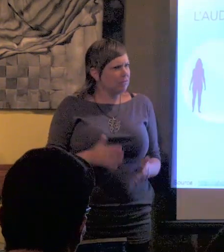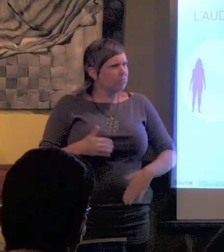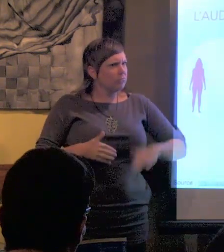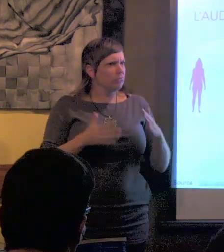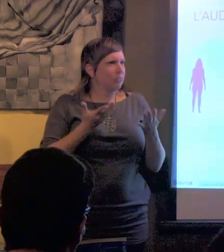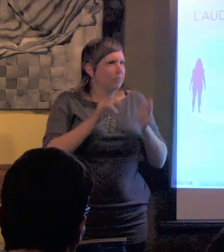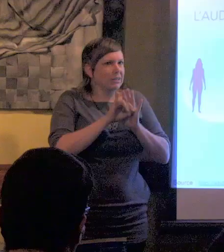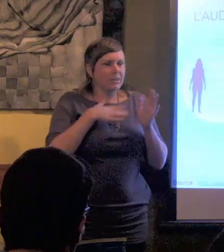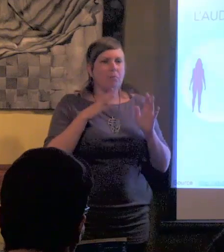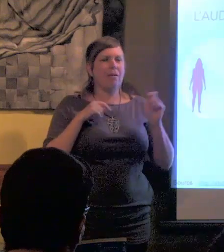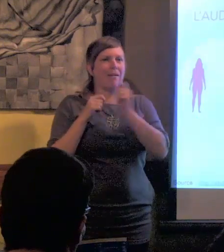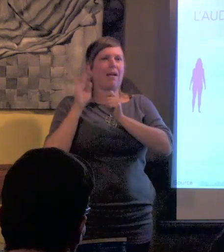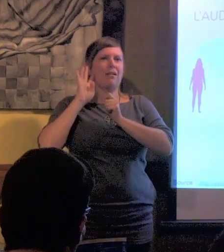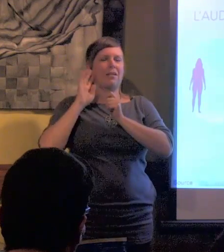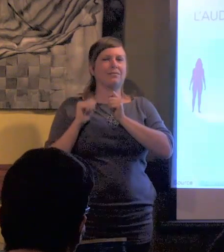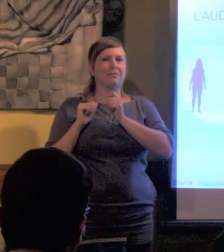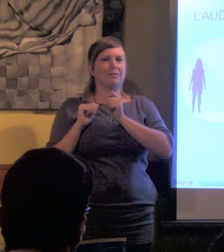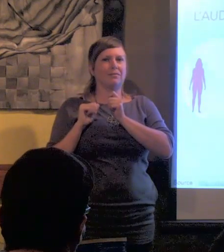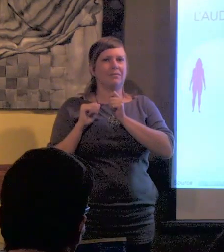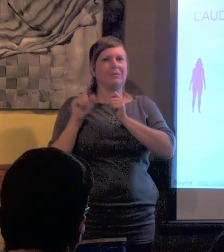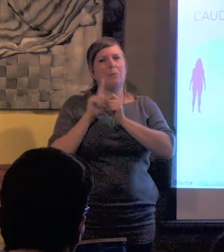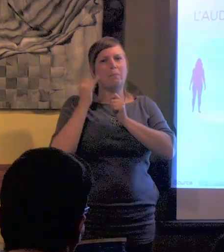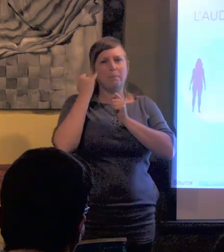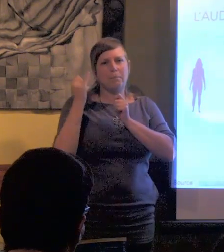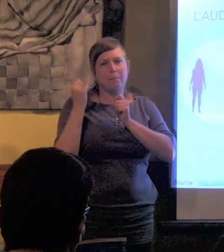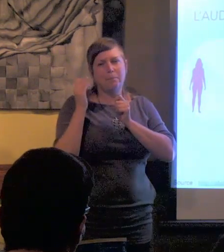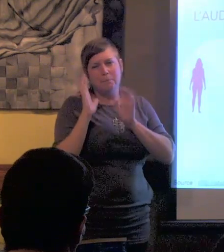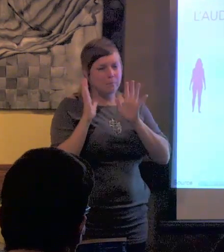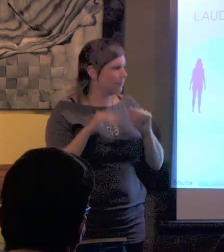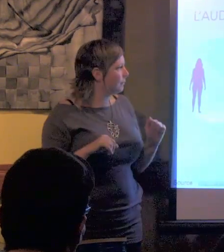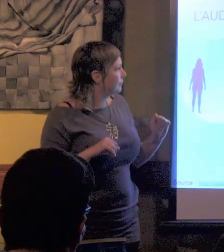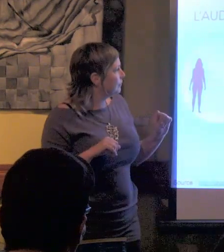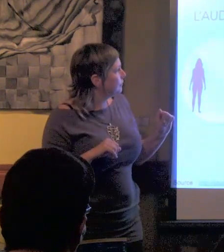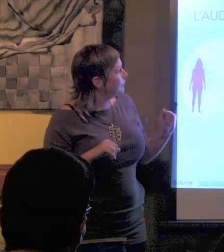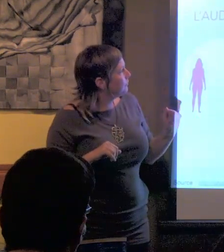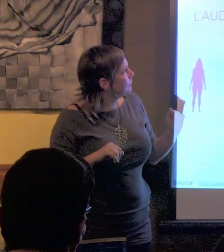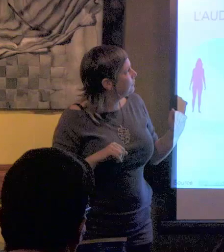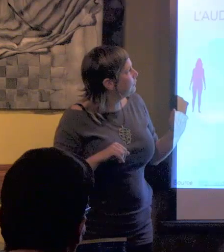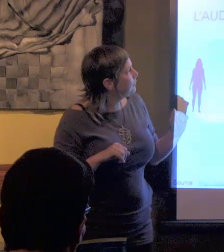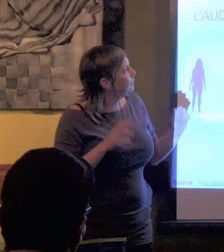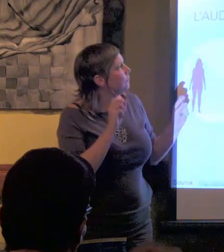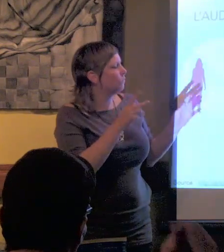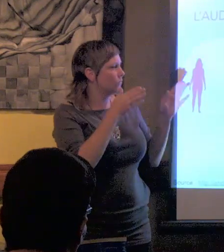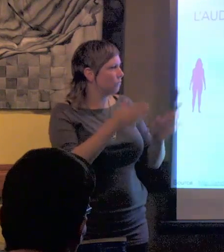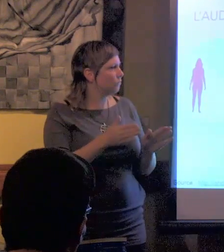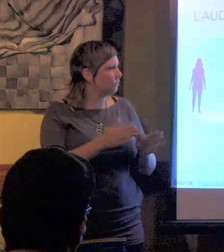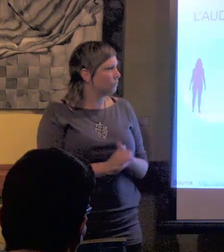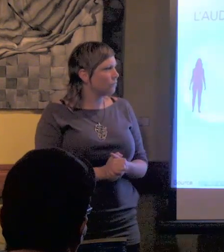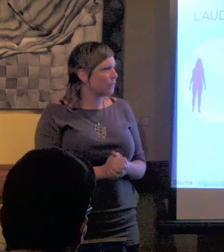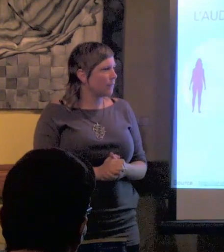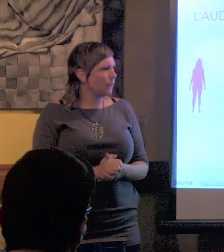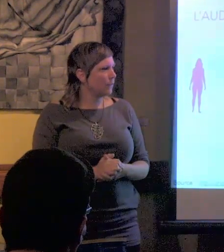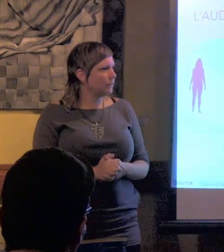blanc, mais tu dois te conformer comme une personne sourde qui est habituée de signer depuis sa plus tendre enfance et maintenant elle arrive dans